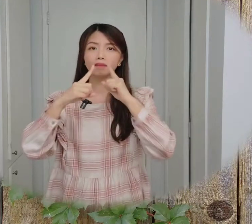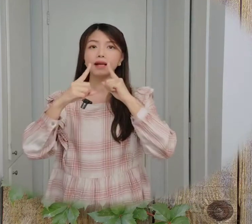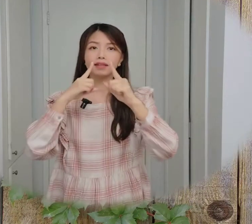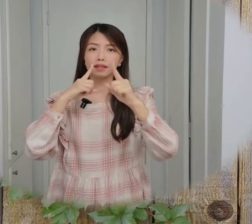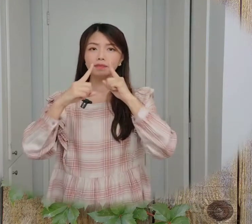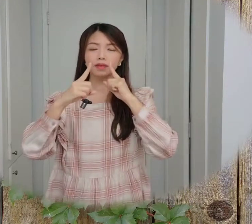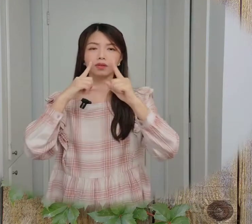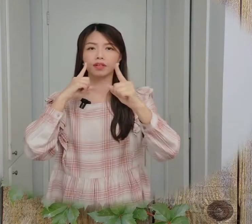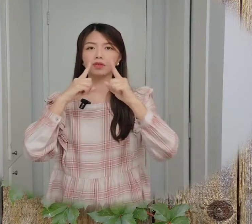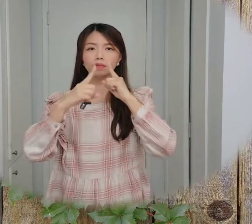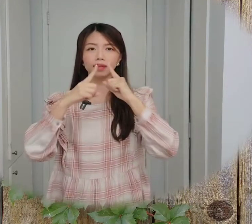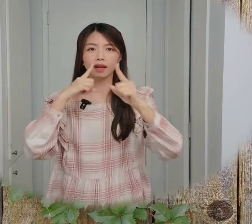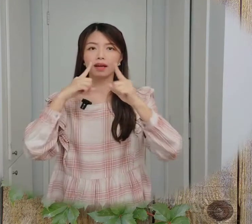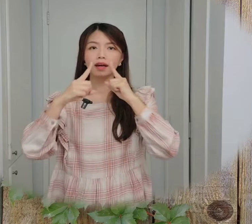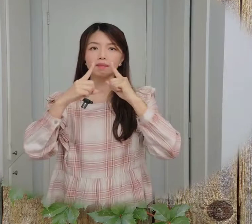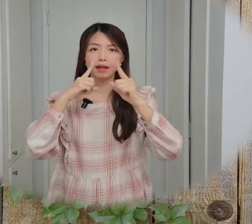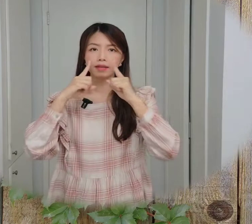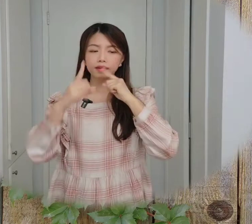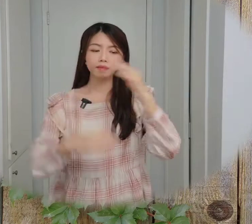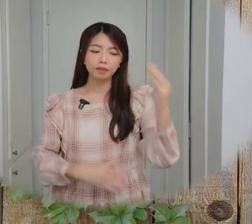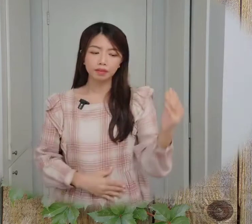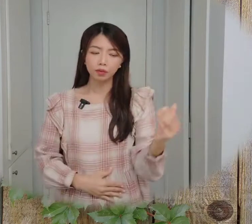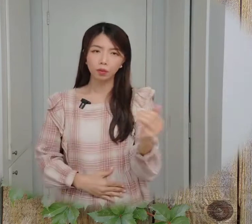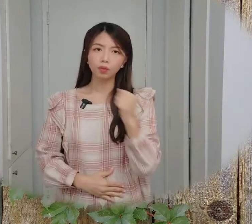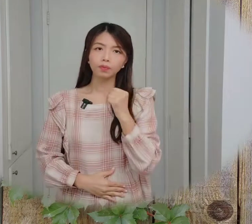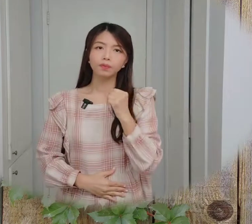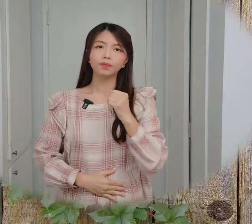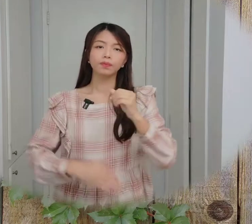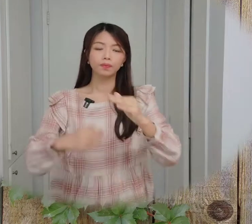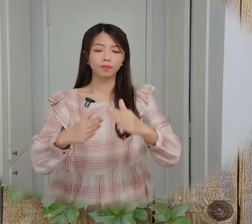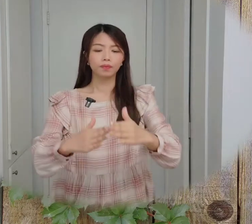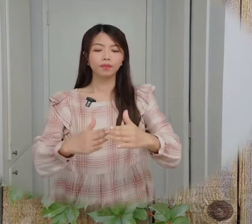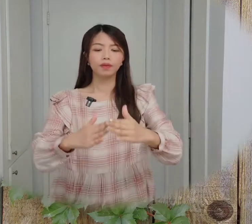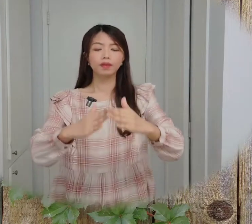말하다, 말씀 이런 뜻의 수어입니다. 말씀으로